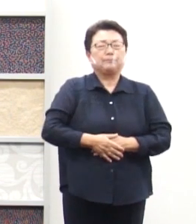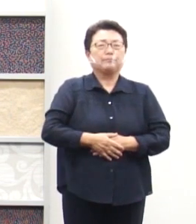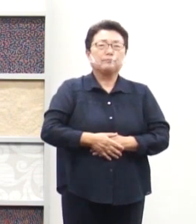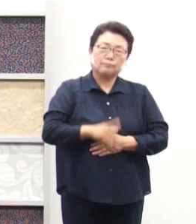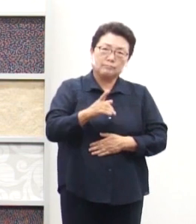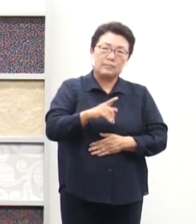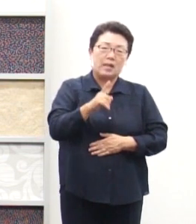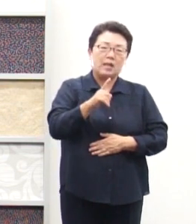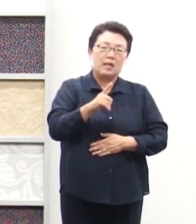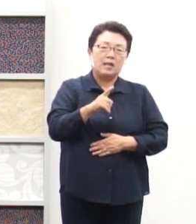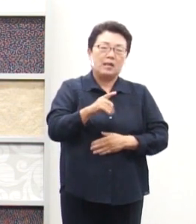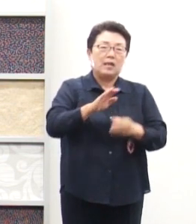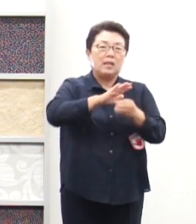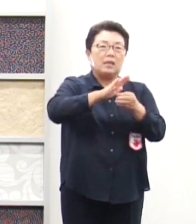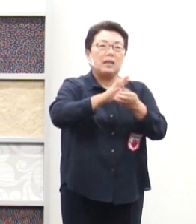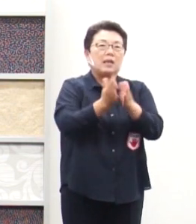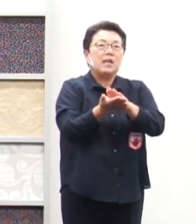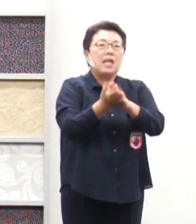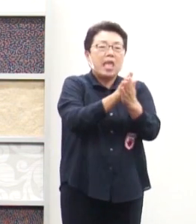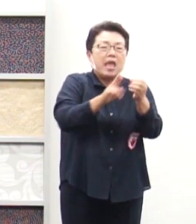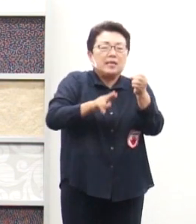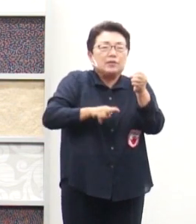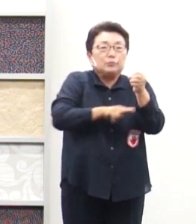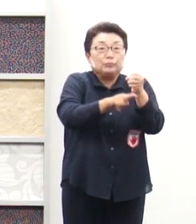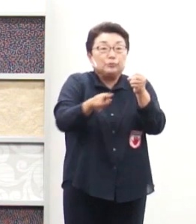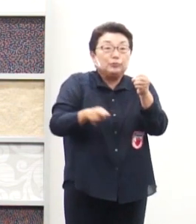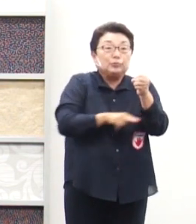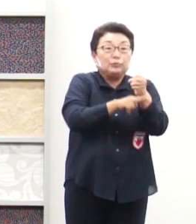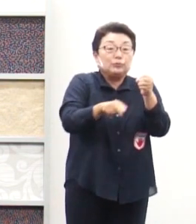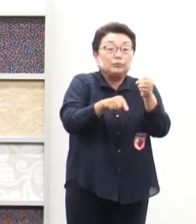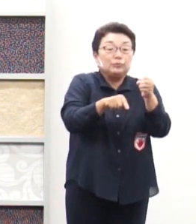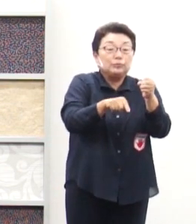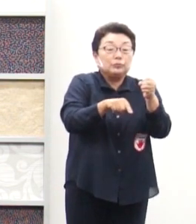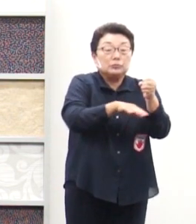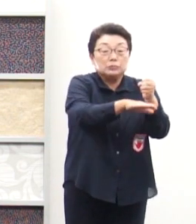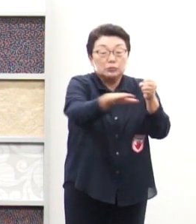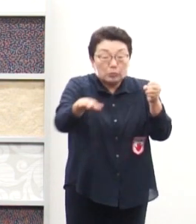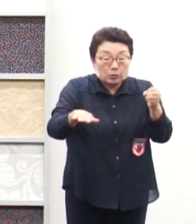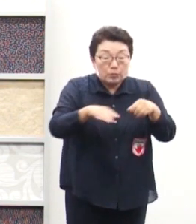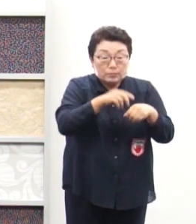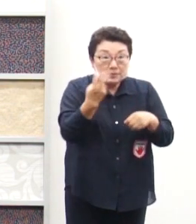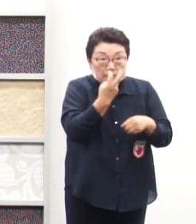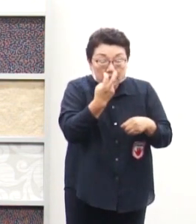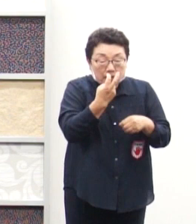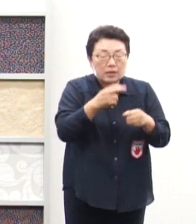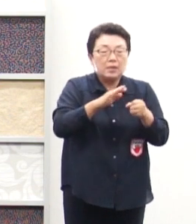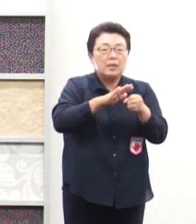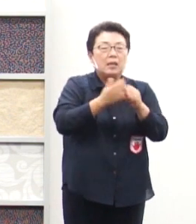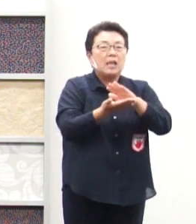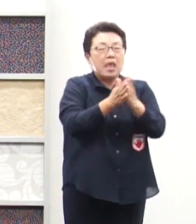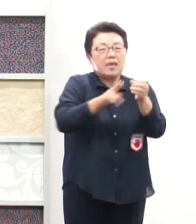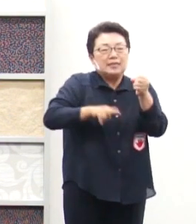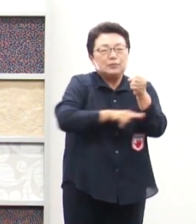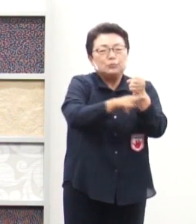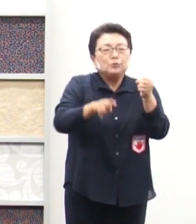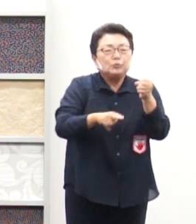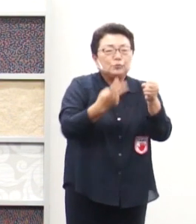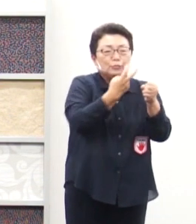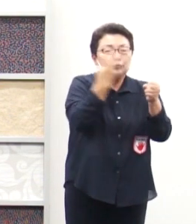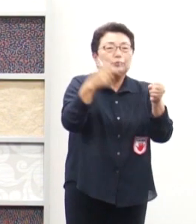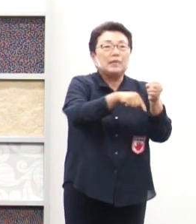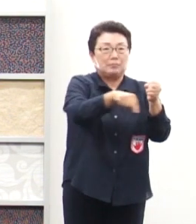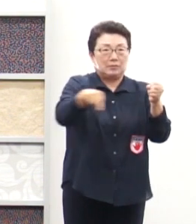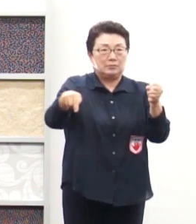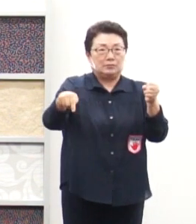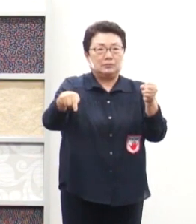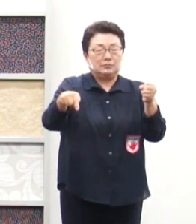には変異株というのがこのほとんどのこのグループの中で、発見をされていますので、変